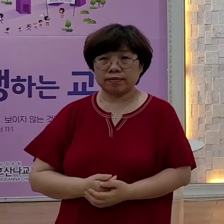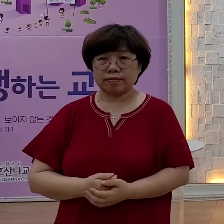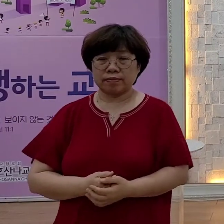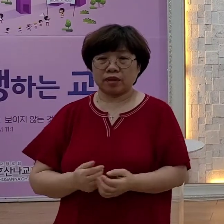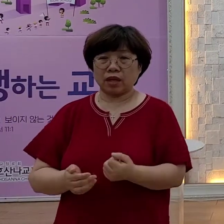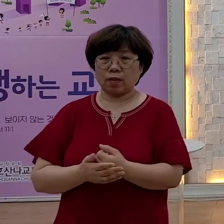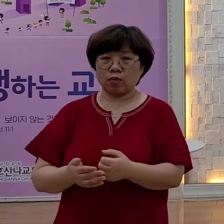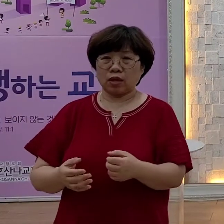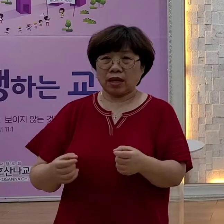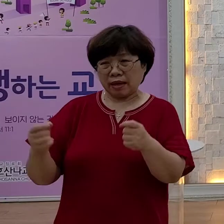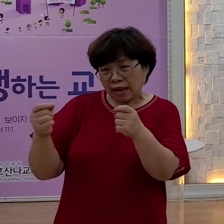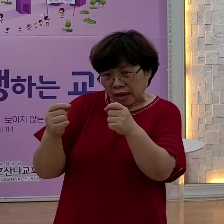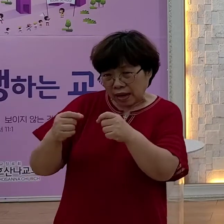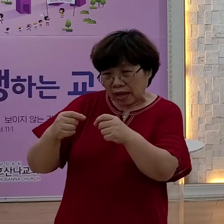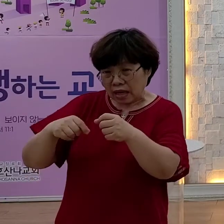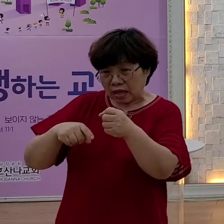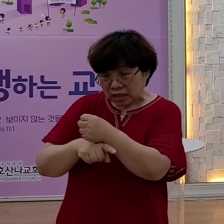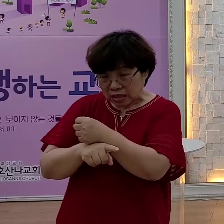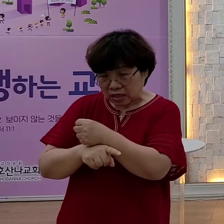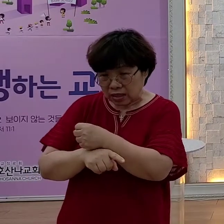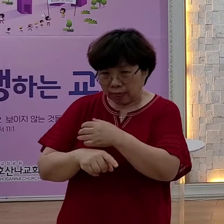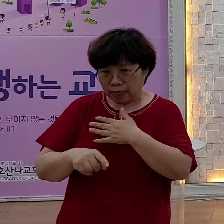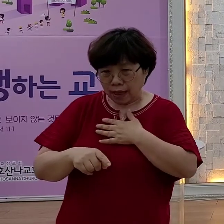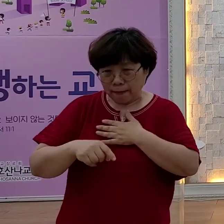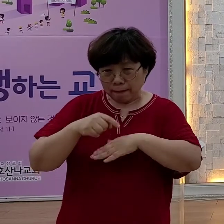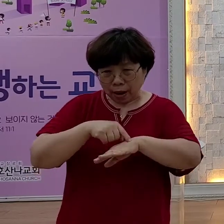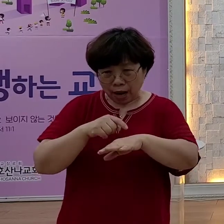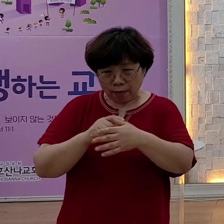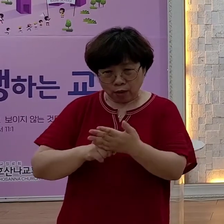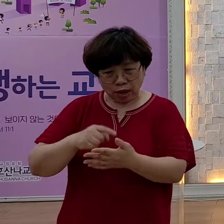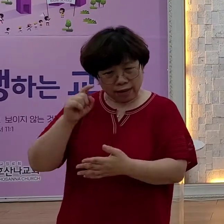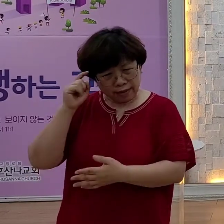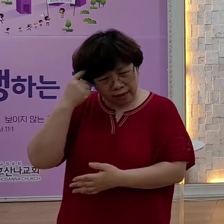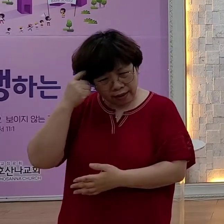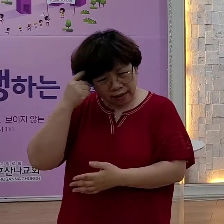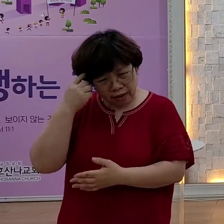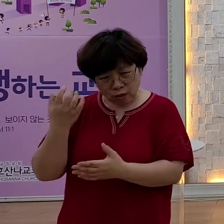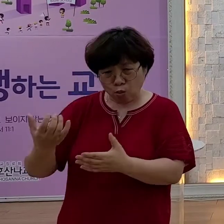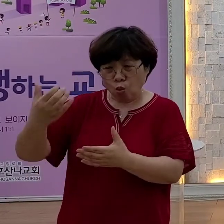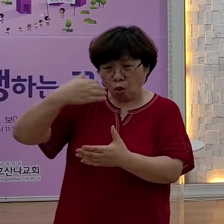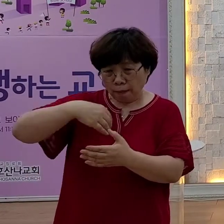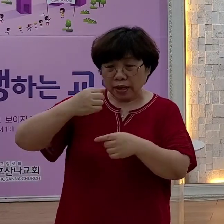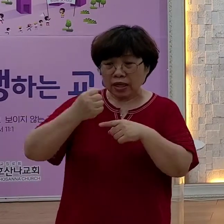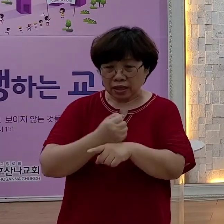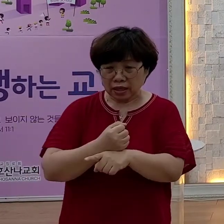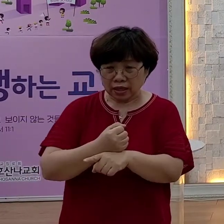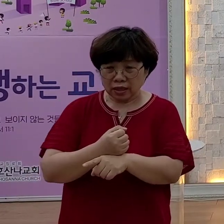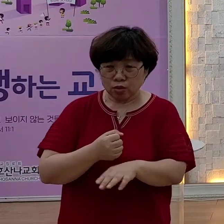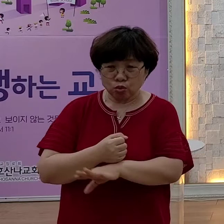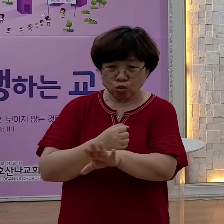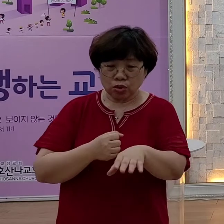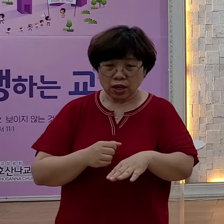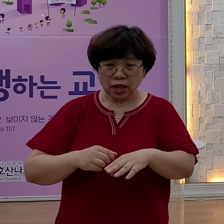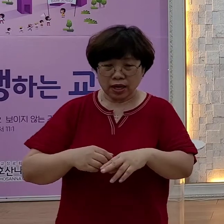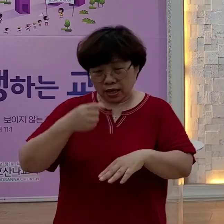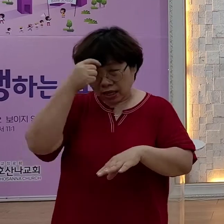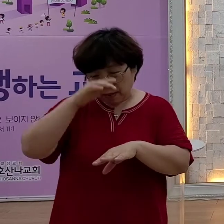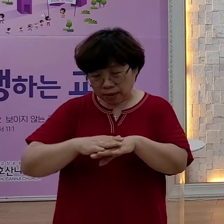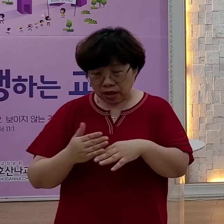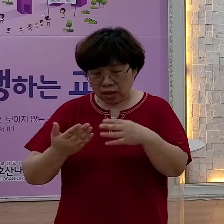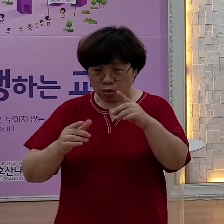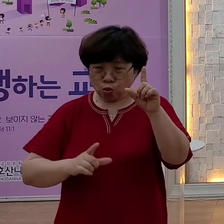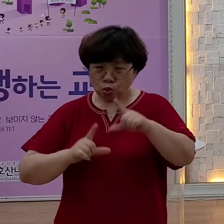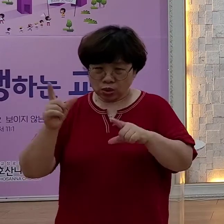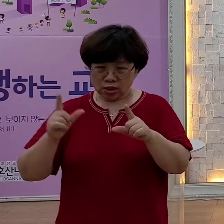앉는 것도 맞지만 우리의 마음과 생각도 포함되어 있습니다. 우리의 이 태도의 문제예요.